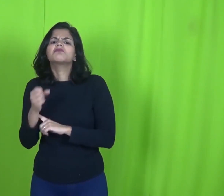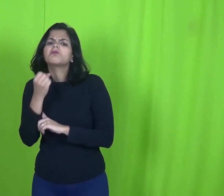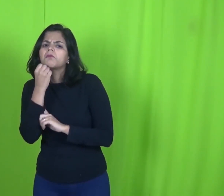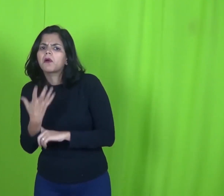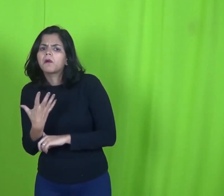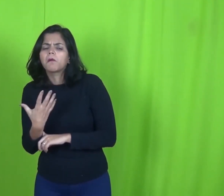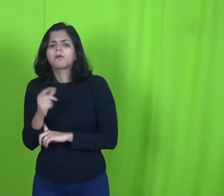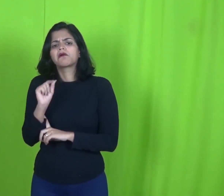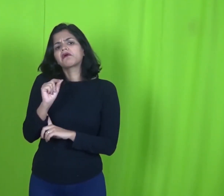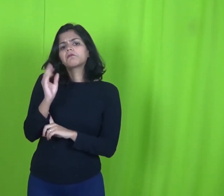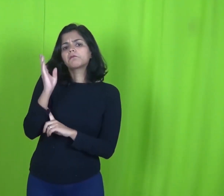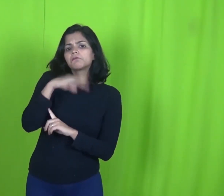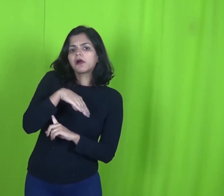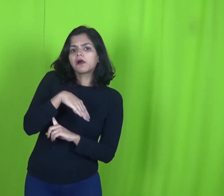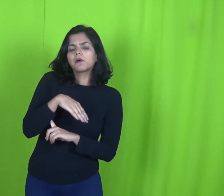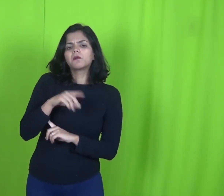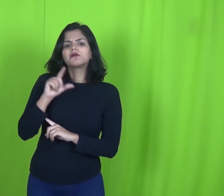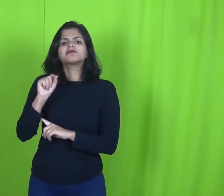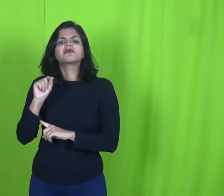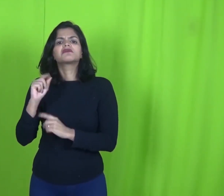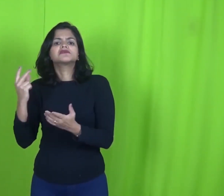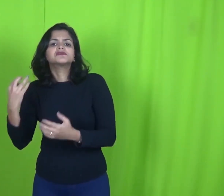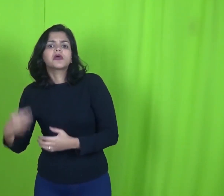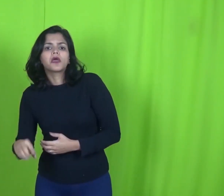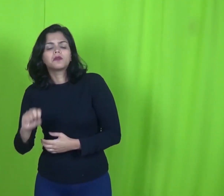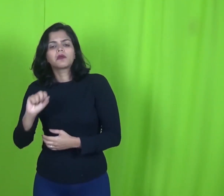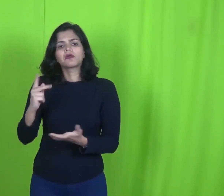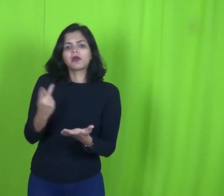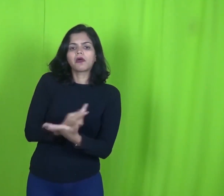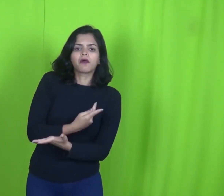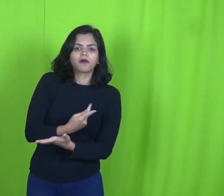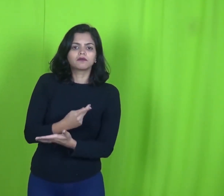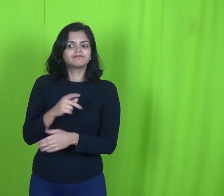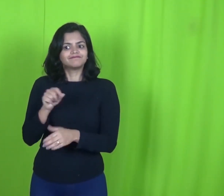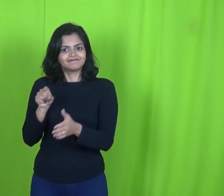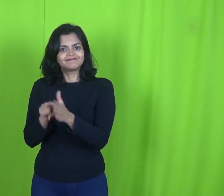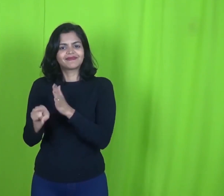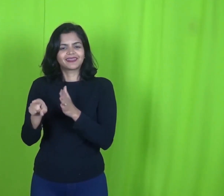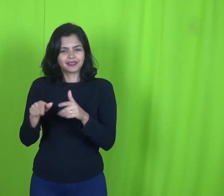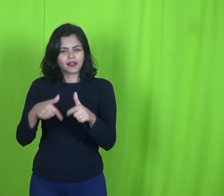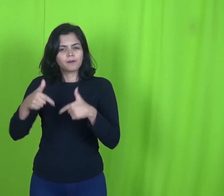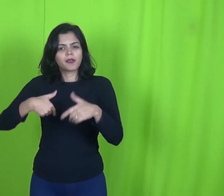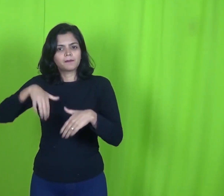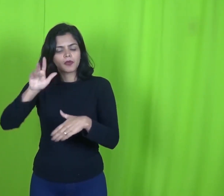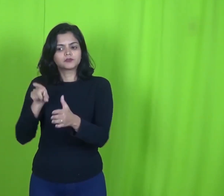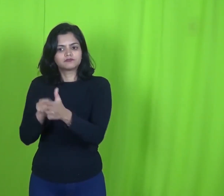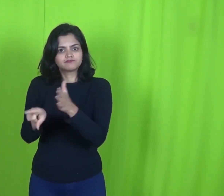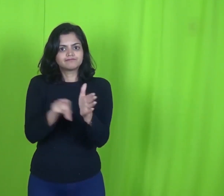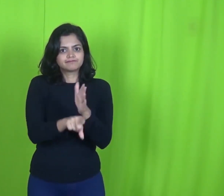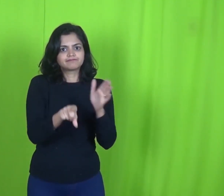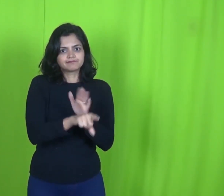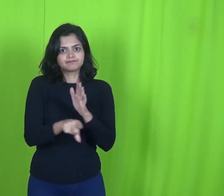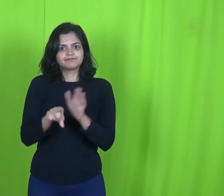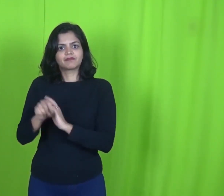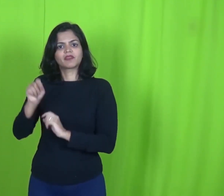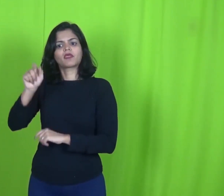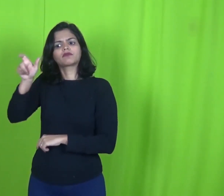Posteriormente, você pode perguntar se foi bom, se foi ruim, o que está certo, o que está errado. Então, pode fazer